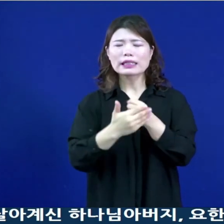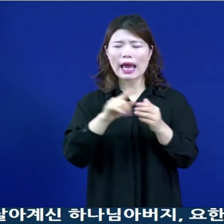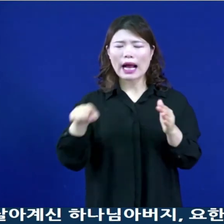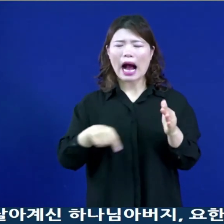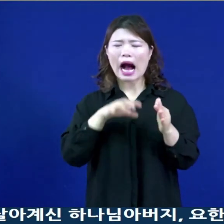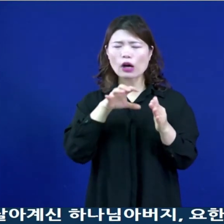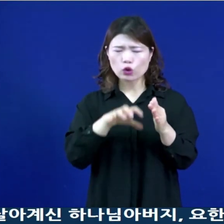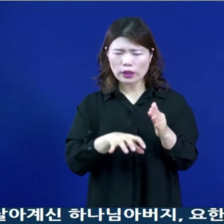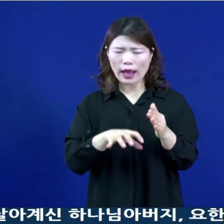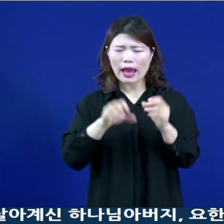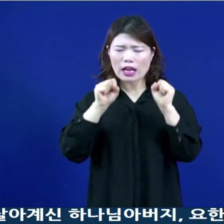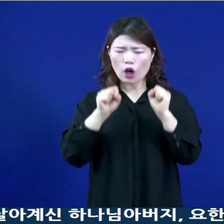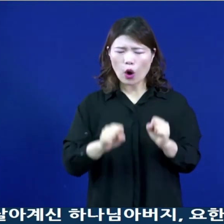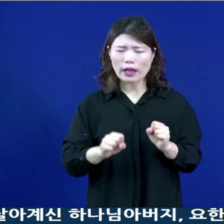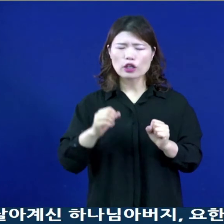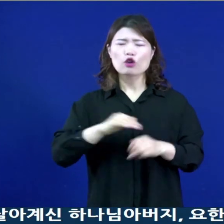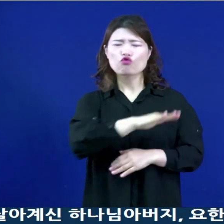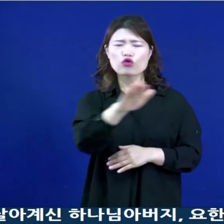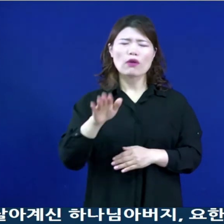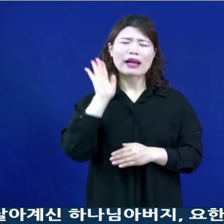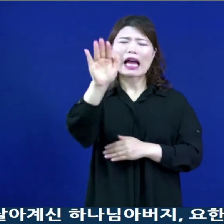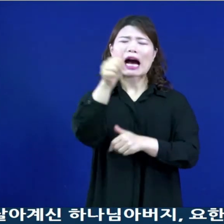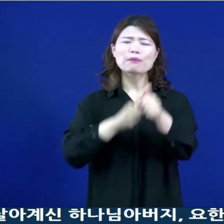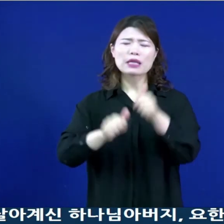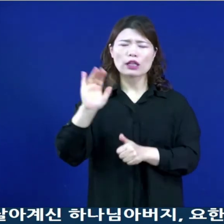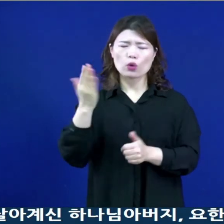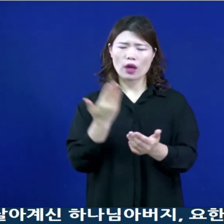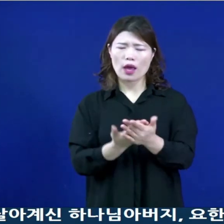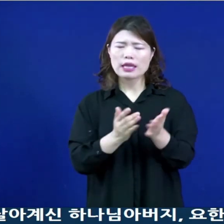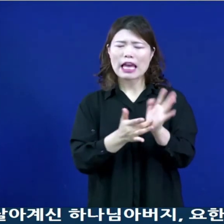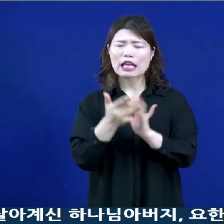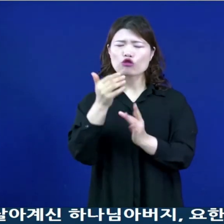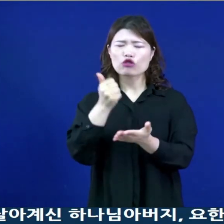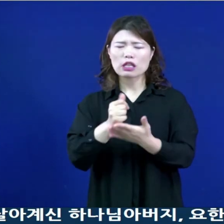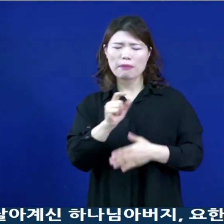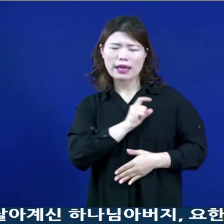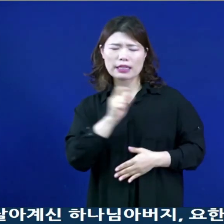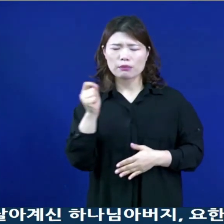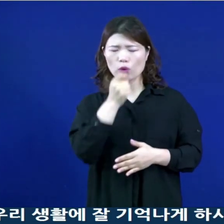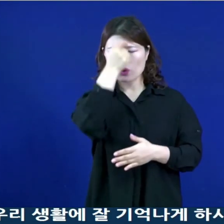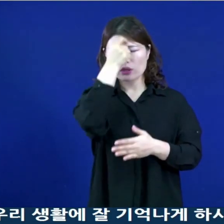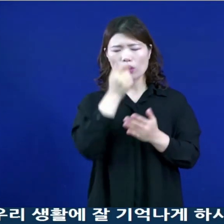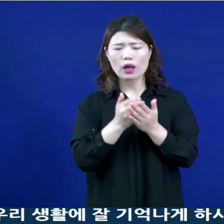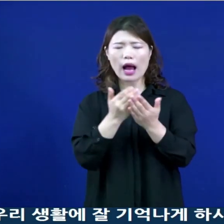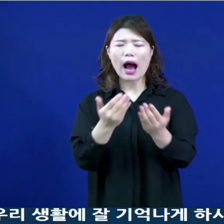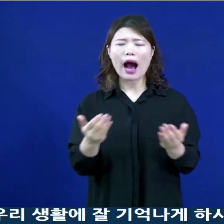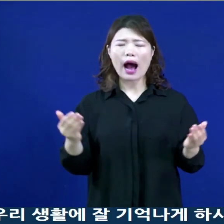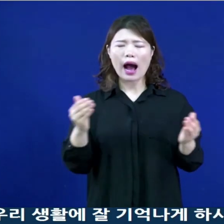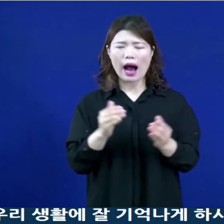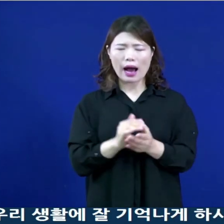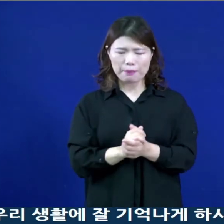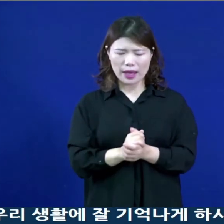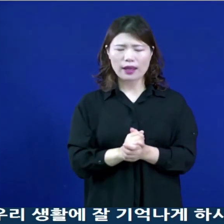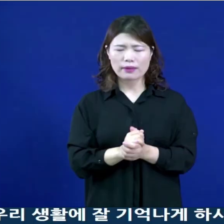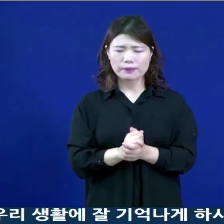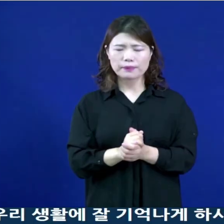다음 세대 될 수 있도록 축복하여 주시옵소서. 예수님 이름으로 기도하옵나이다. 아멘.